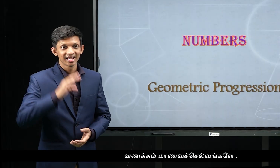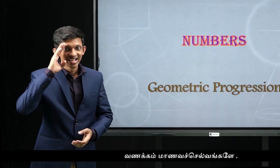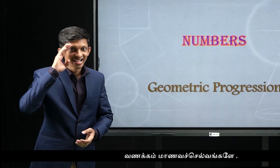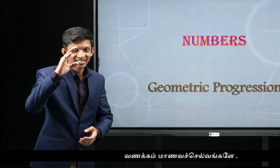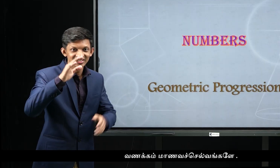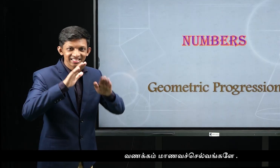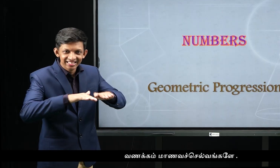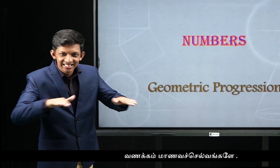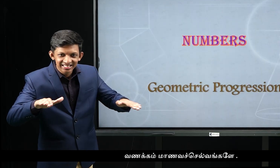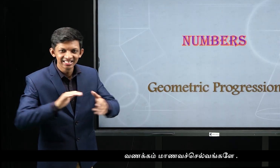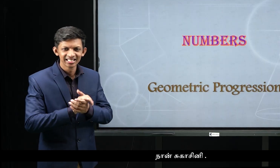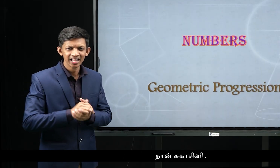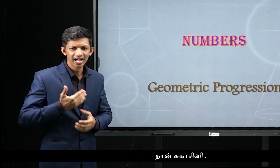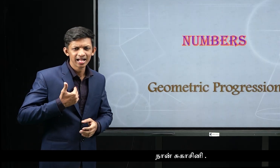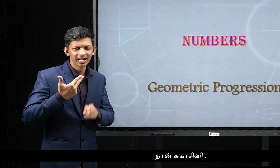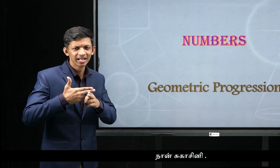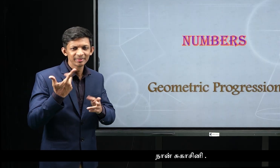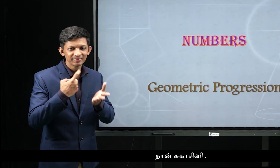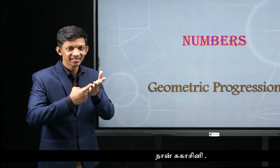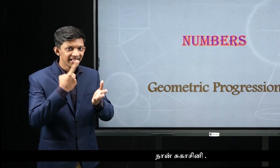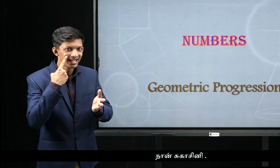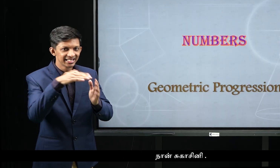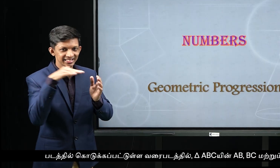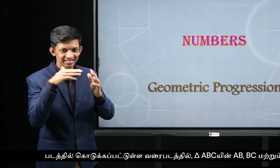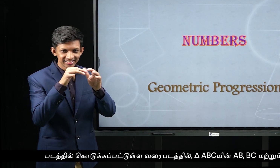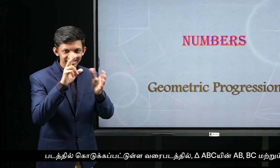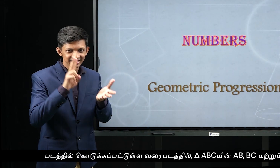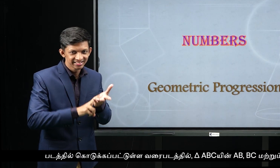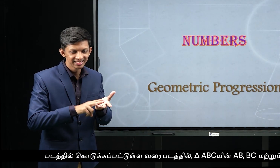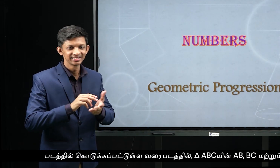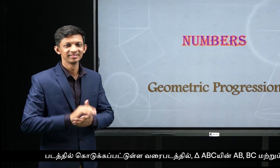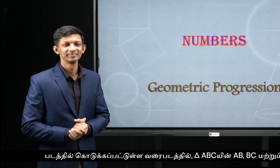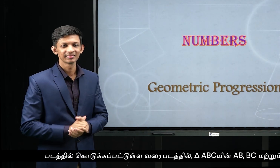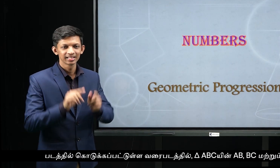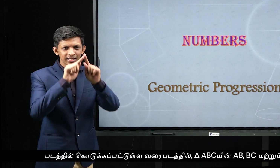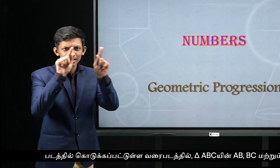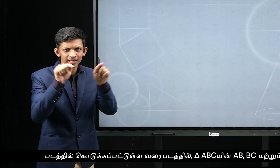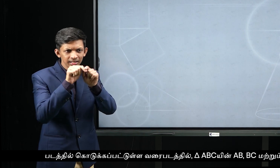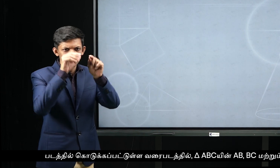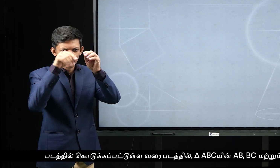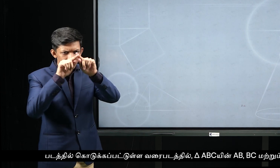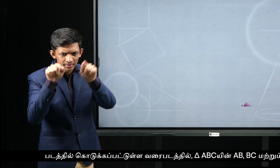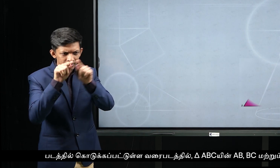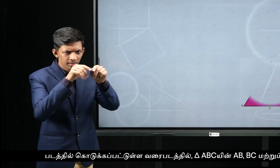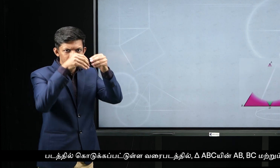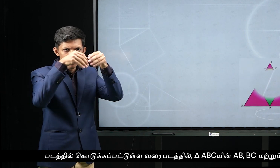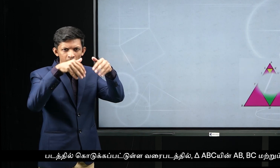வணக்கம் மாணவ செல்வங்களே, நான் சுகாசினி. பாடத்தில் கொடுக்கப்பட்டுள்ள வரைபடத்தில்